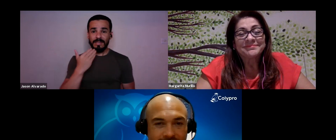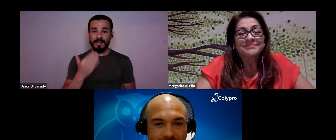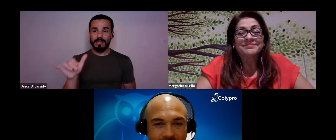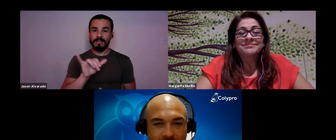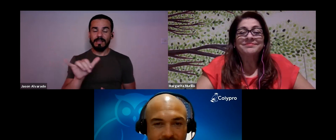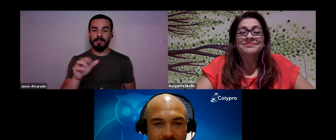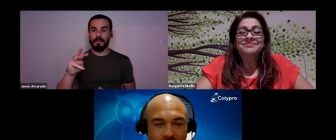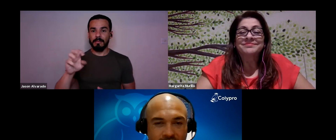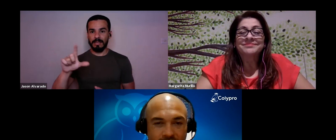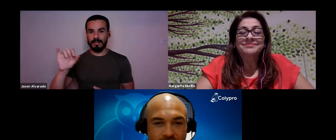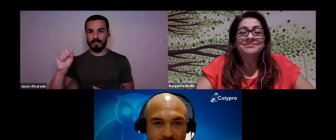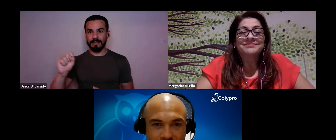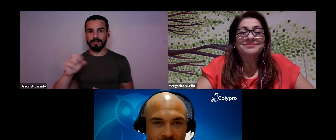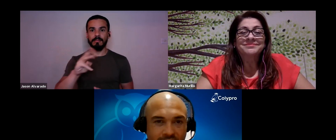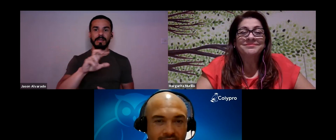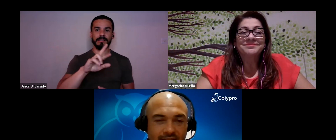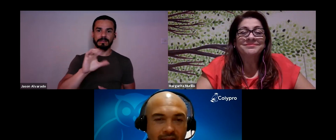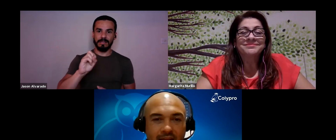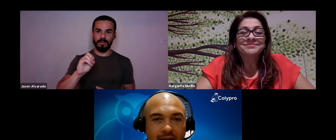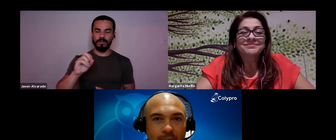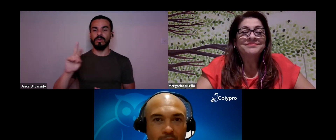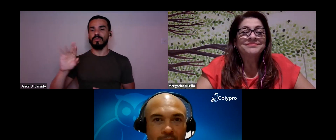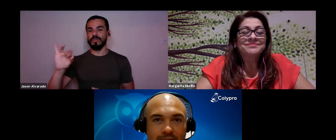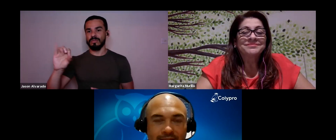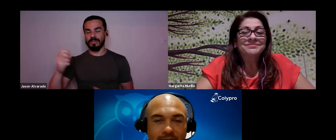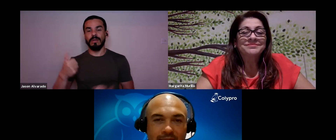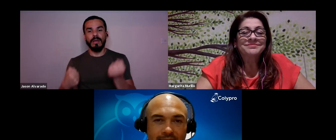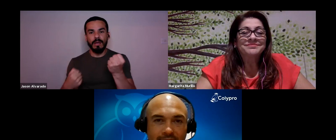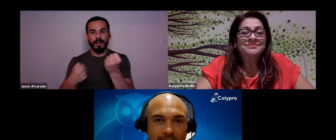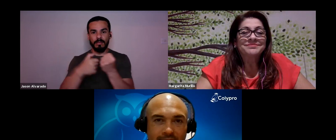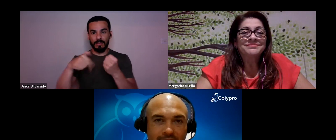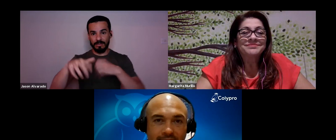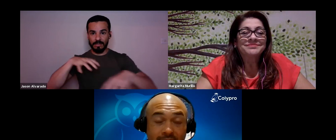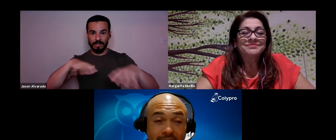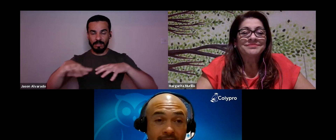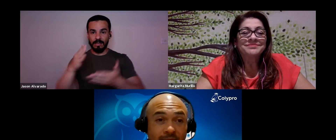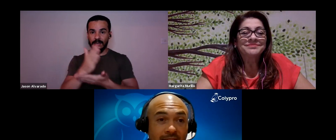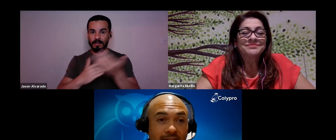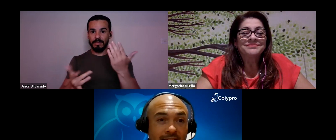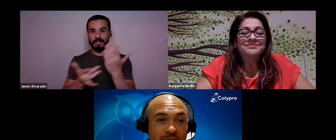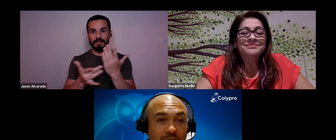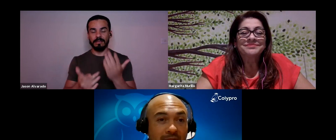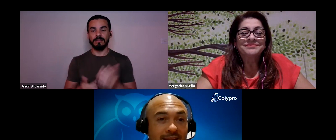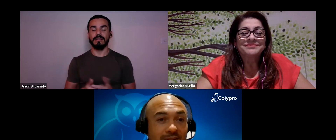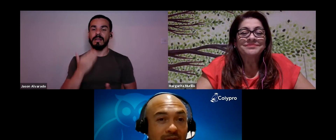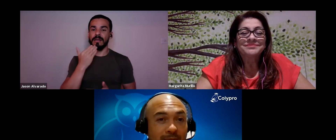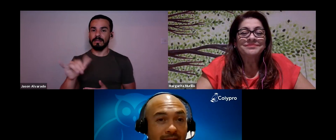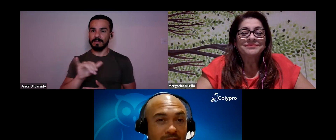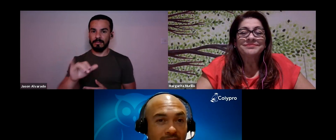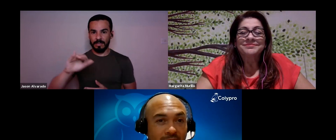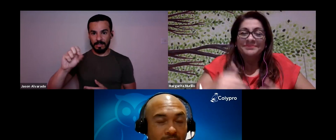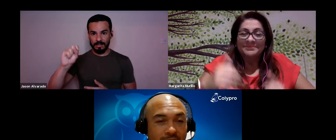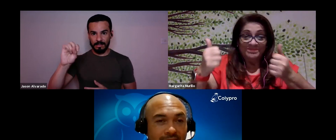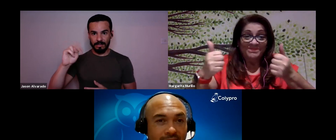a Melissa a Marcelo y a Rocío que han apoyado esta actividad en la parte técnica agradezco también a Jason